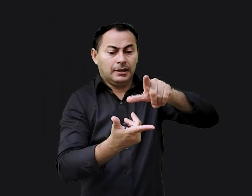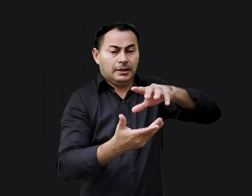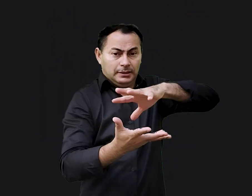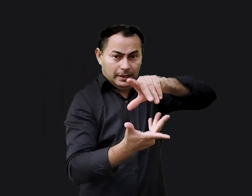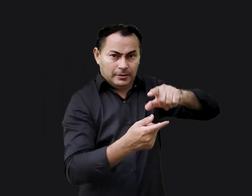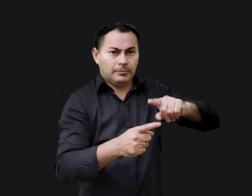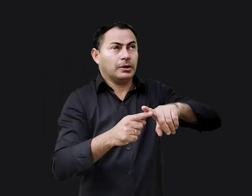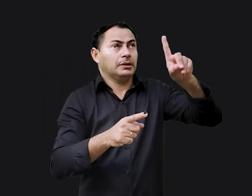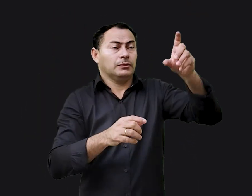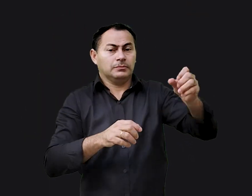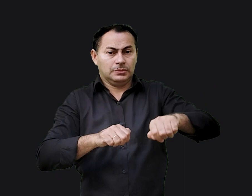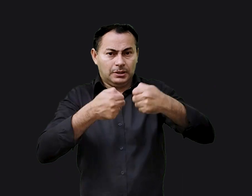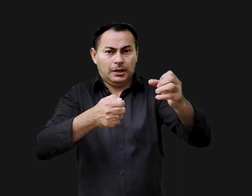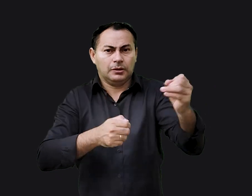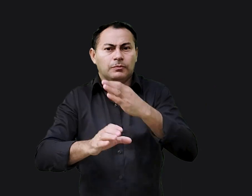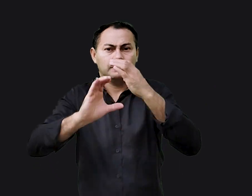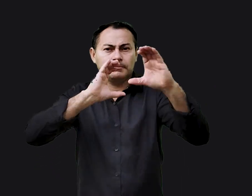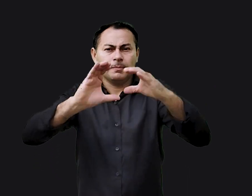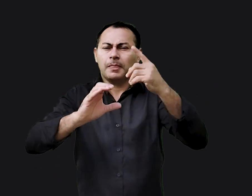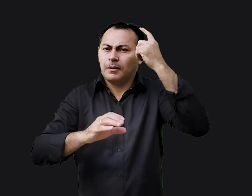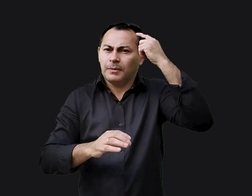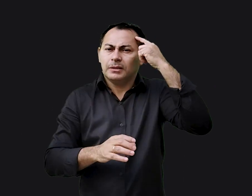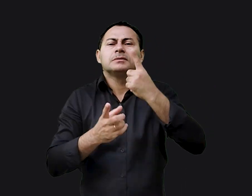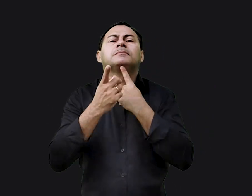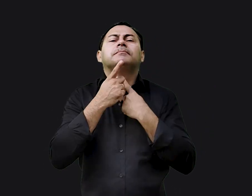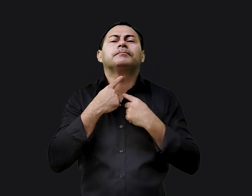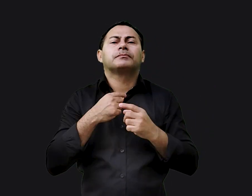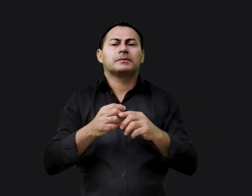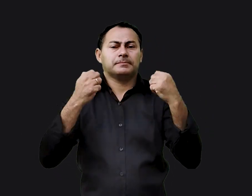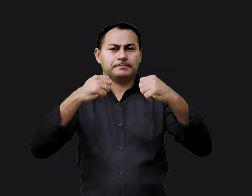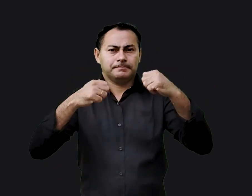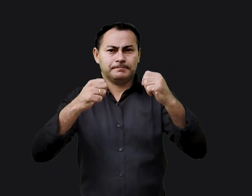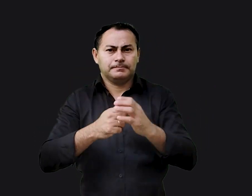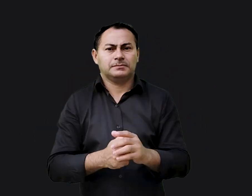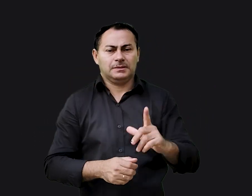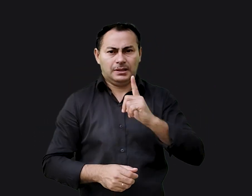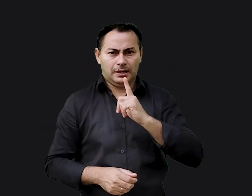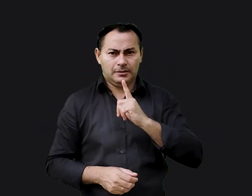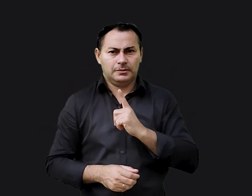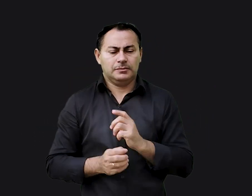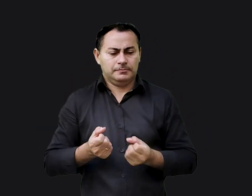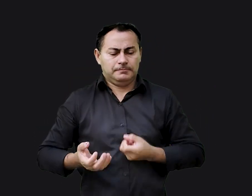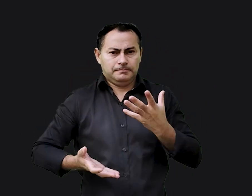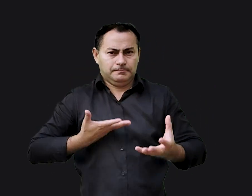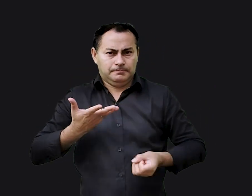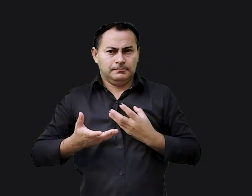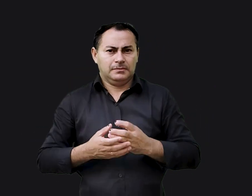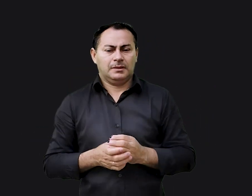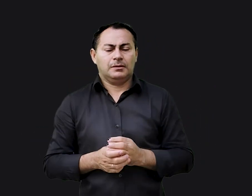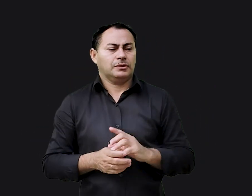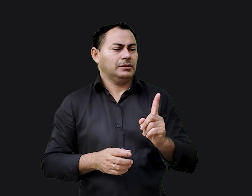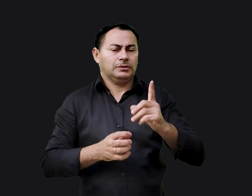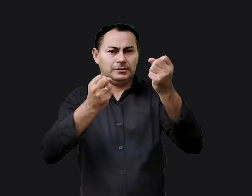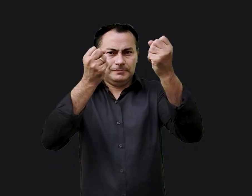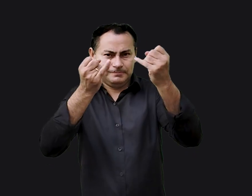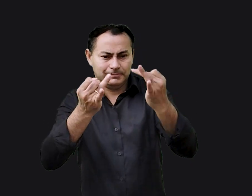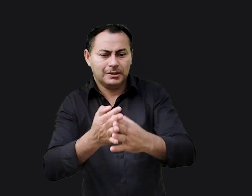terra porque Deus nos dará uma nova canção imagine o desejo e a necessidade que teremos de expressar o